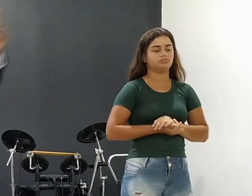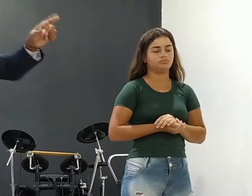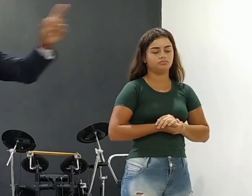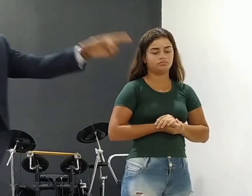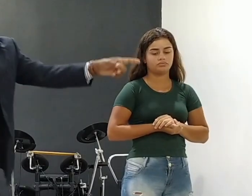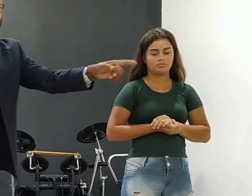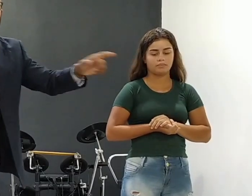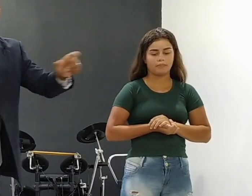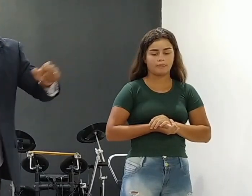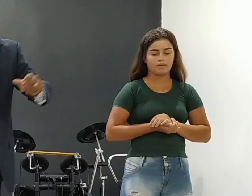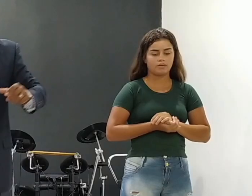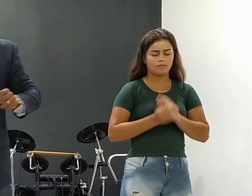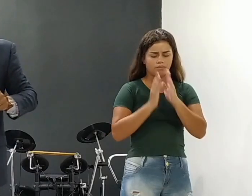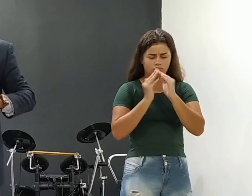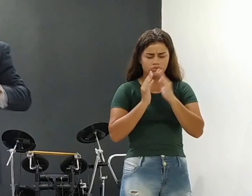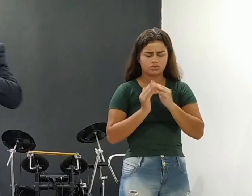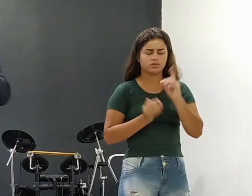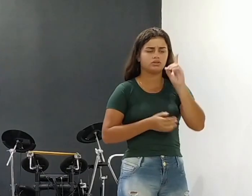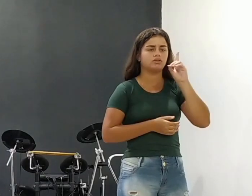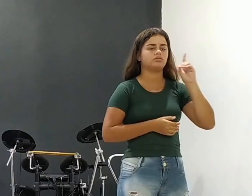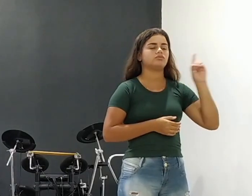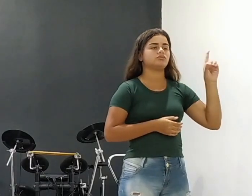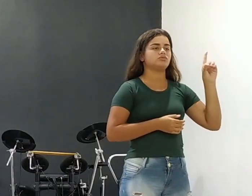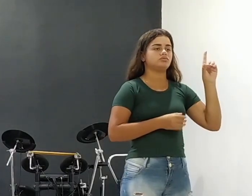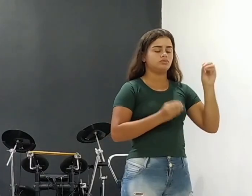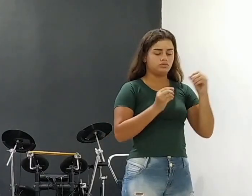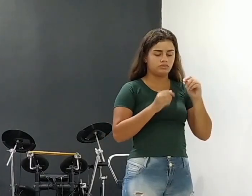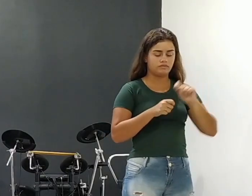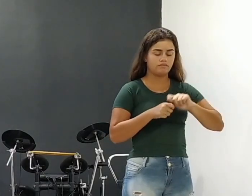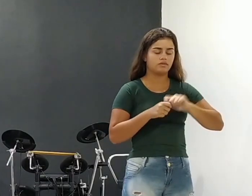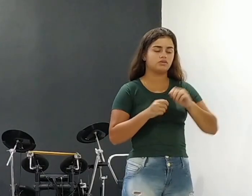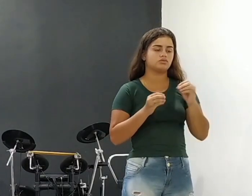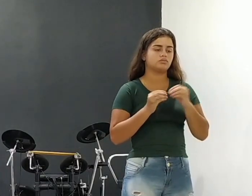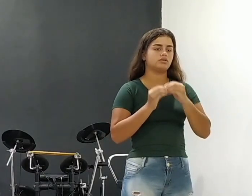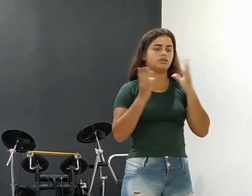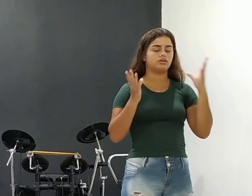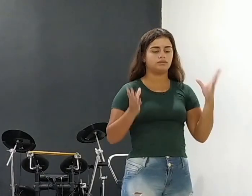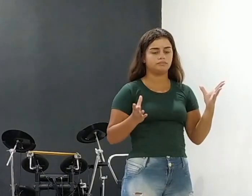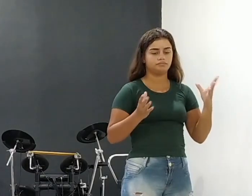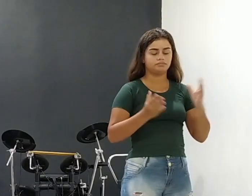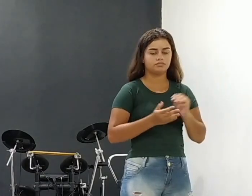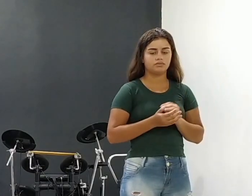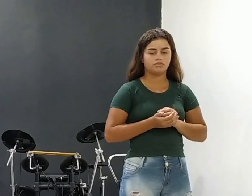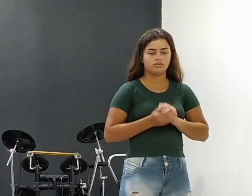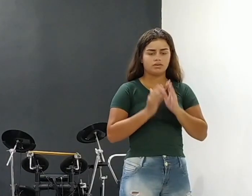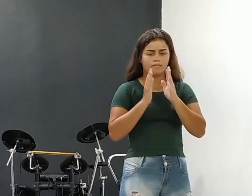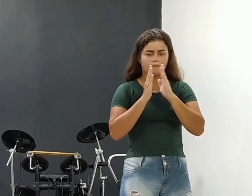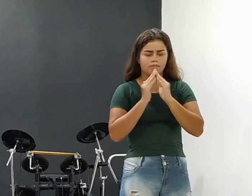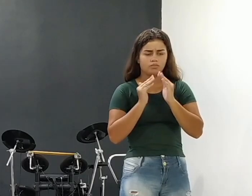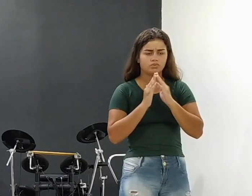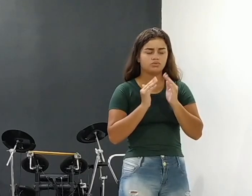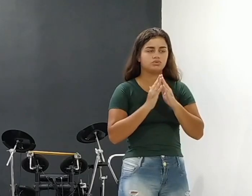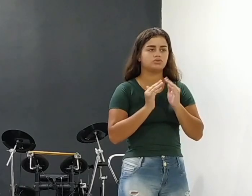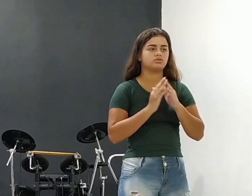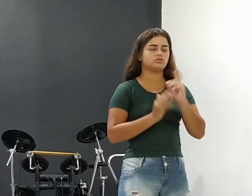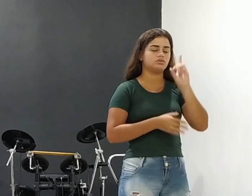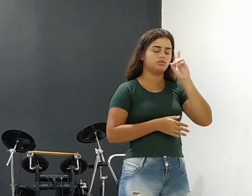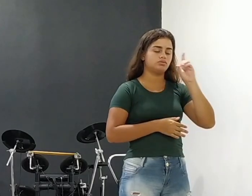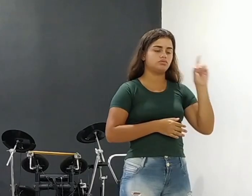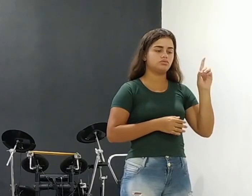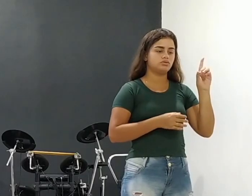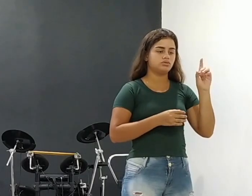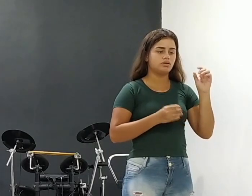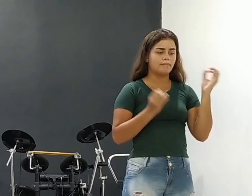que opera o milagre. Antes de você buscar a bênção, busque o Deus que está pronto para te